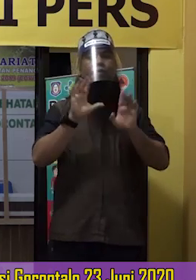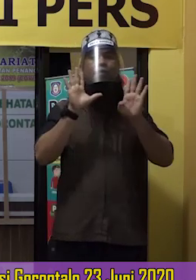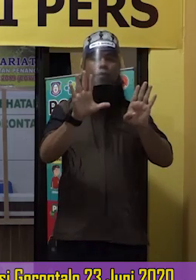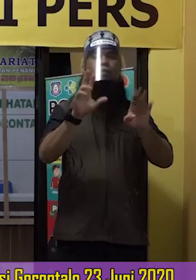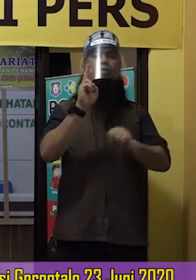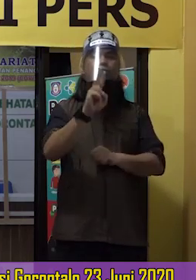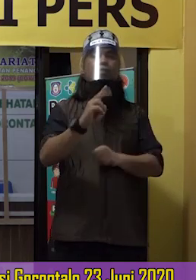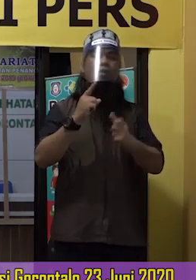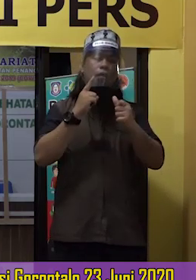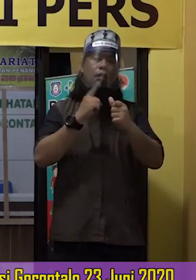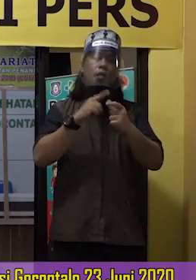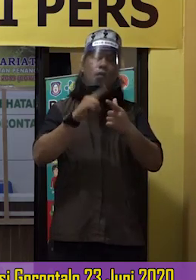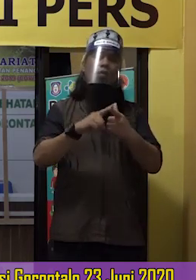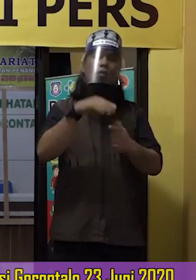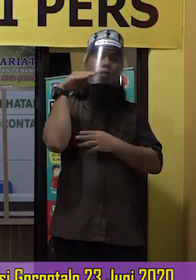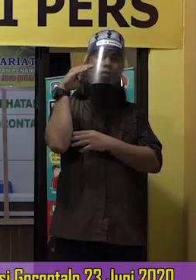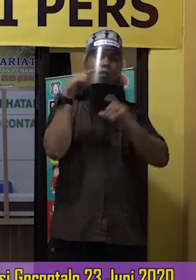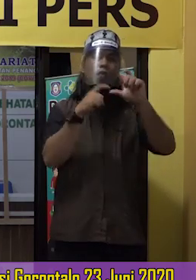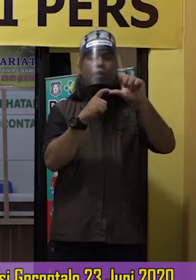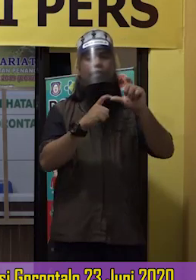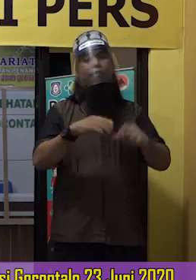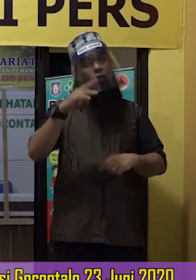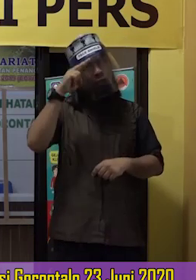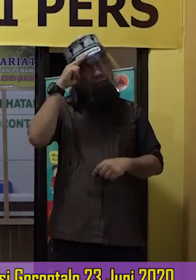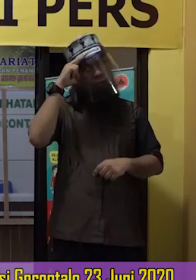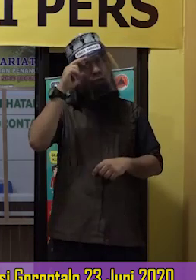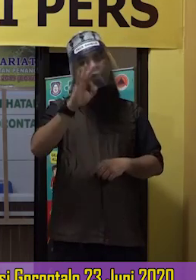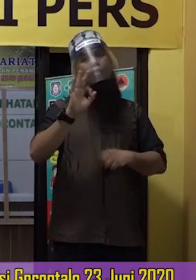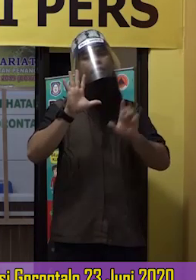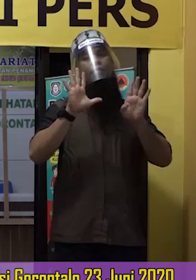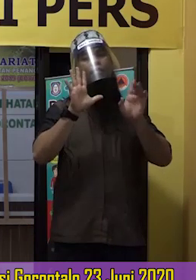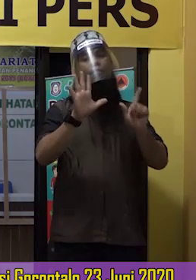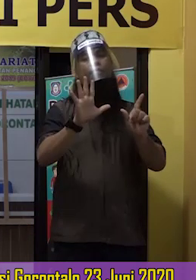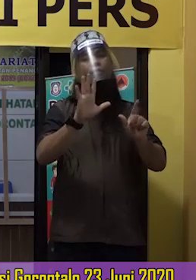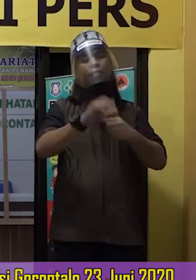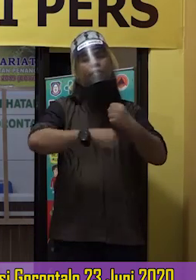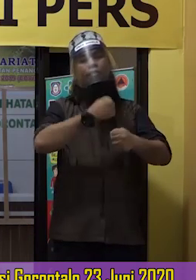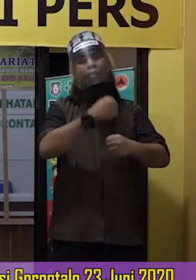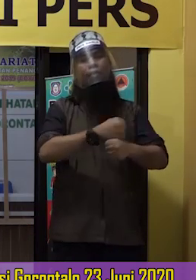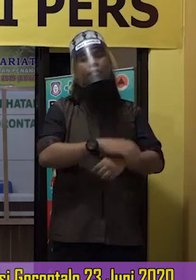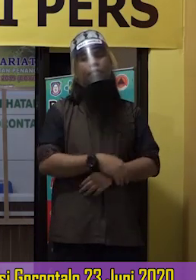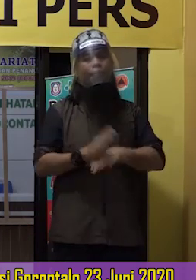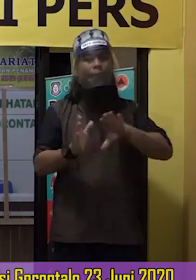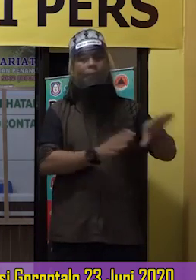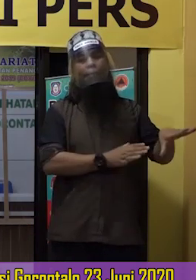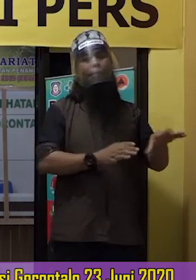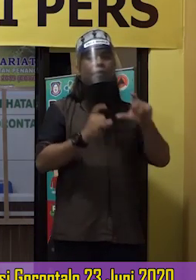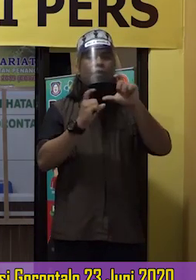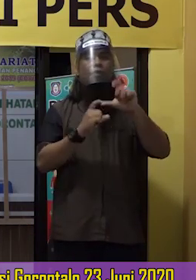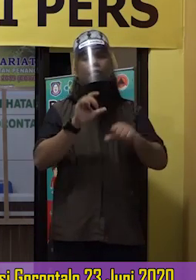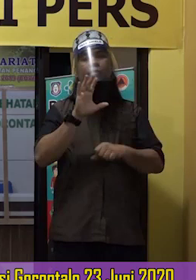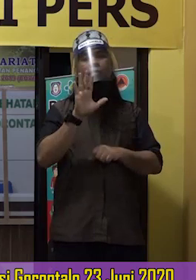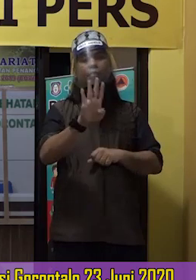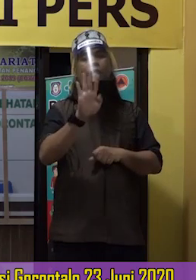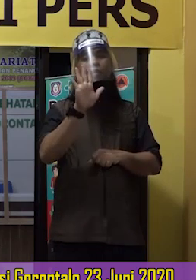atau JS, laki-laki 37 tahun, hasil swab yang keempat dan kelima